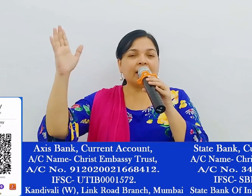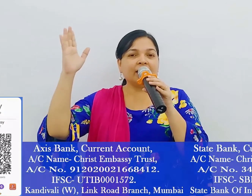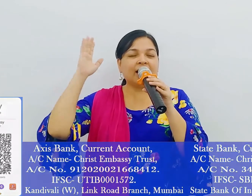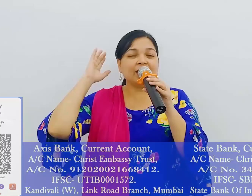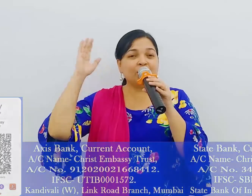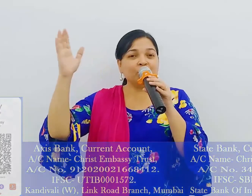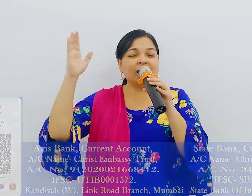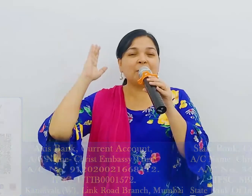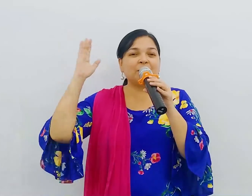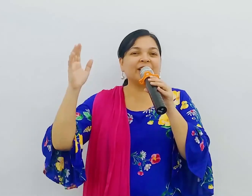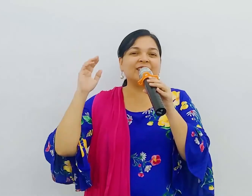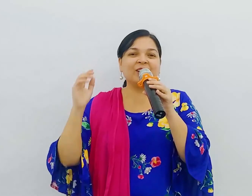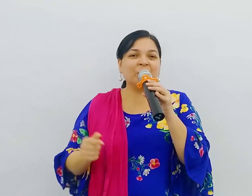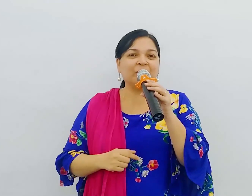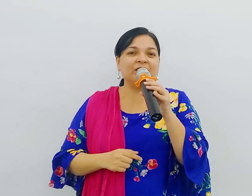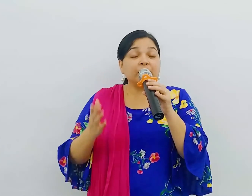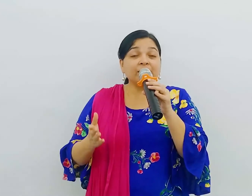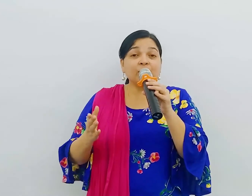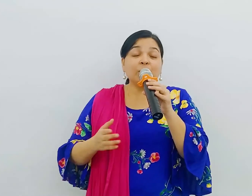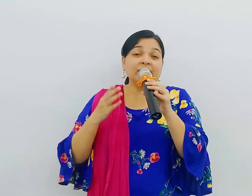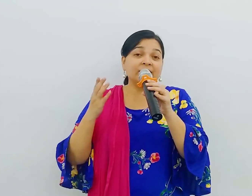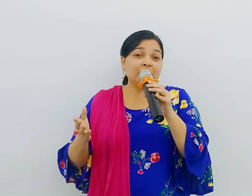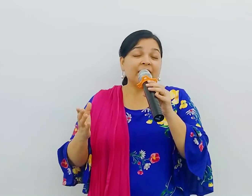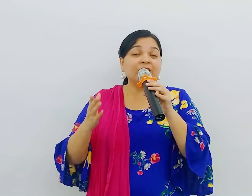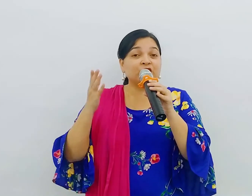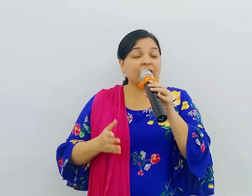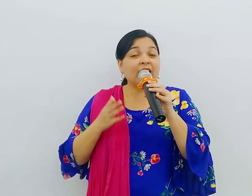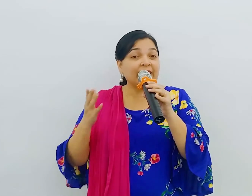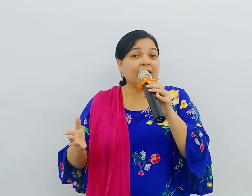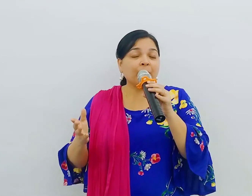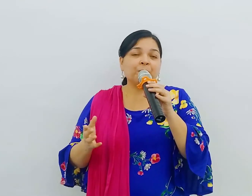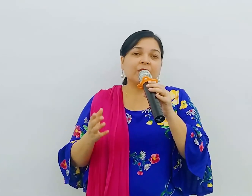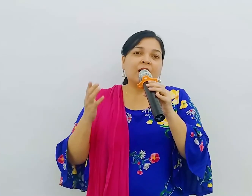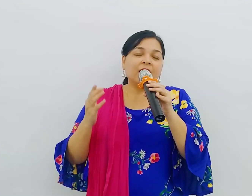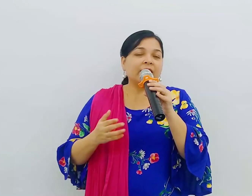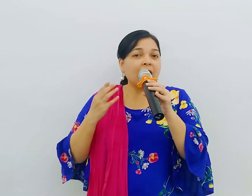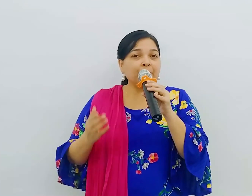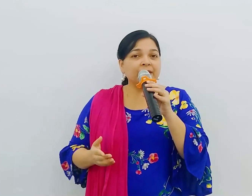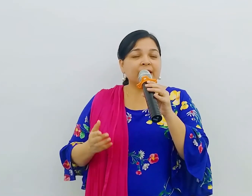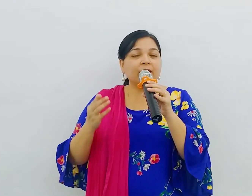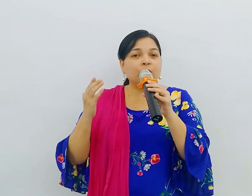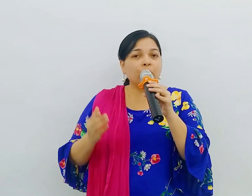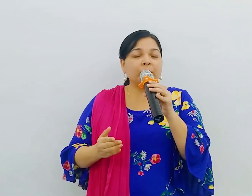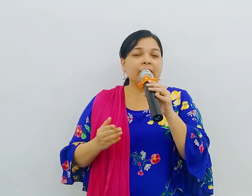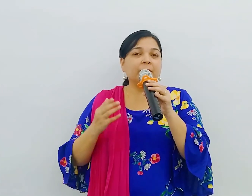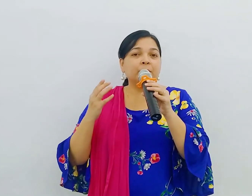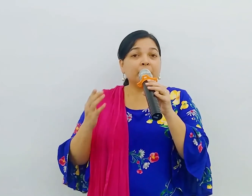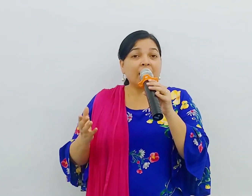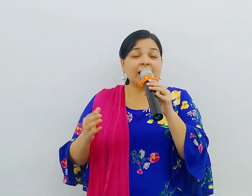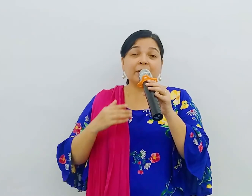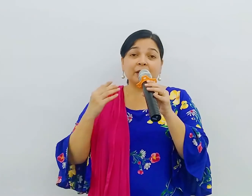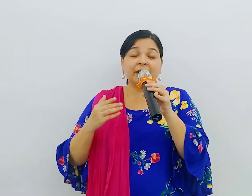আমেন। হ্যালেলুইয়া, প্রেজ দ্য লর্ড, প্রেজ দ্য লর্ড। এই সময় সুস্থতার, যদি তোমাদের মধ্যে কেউ